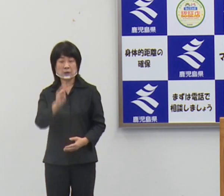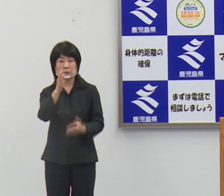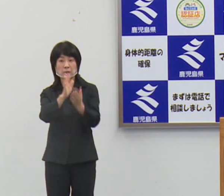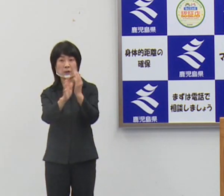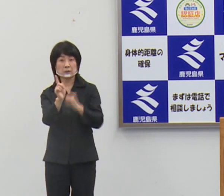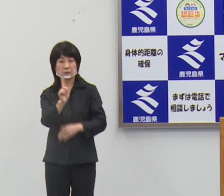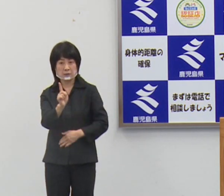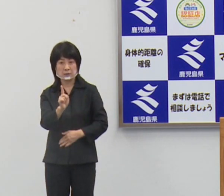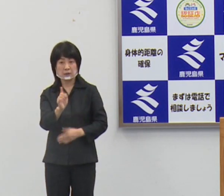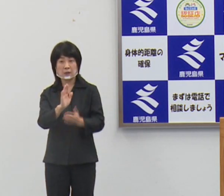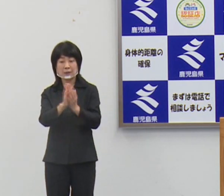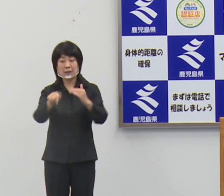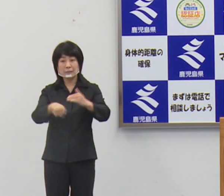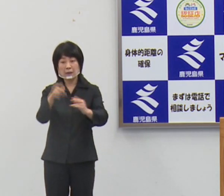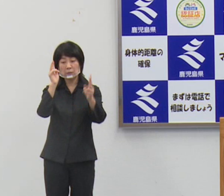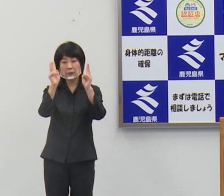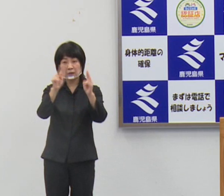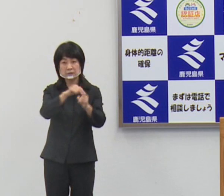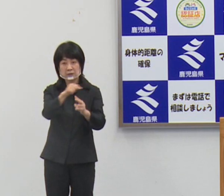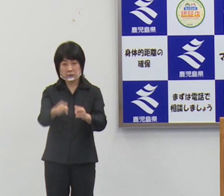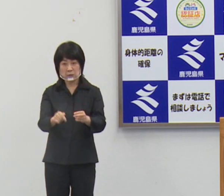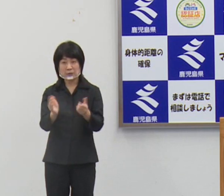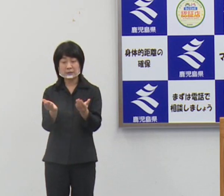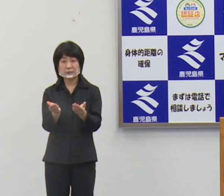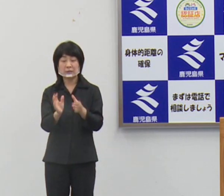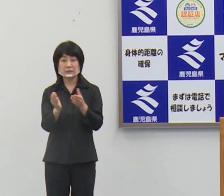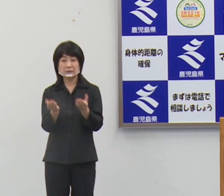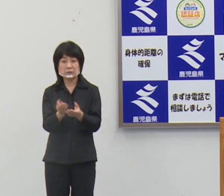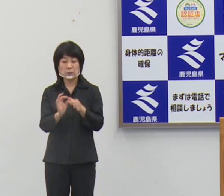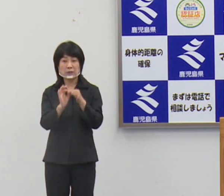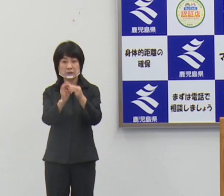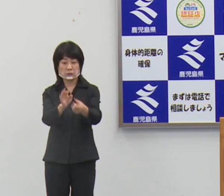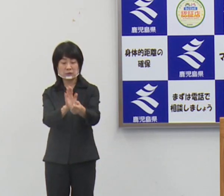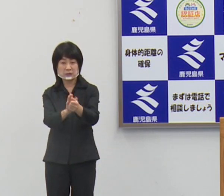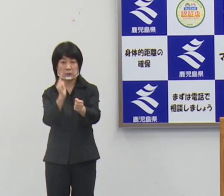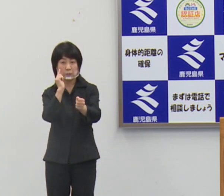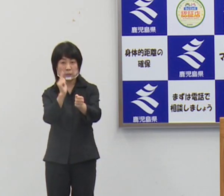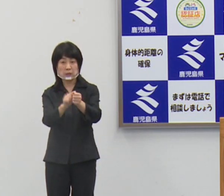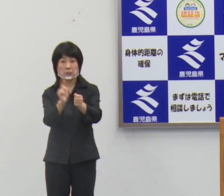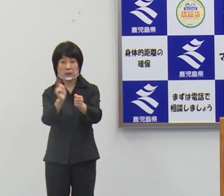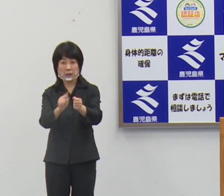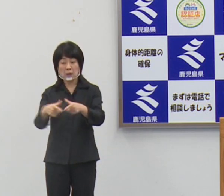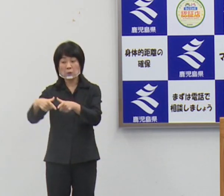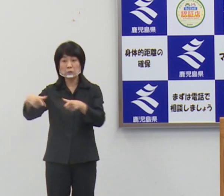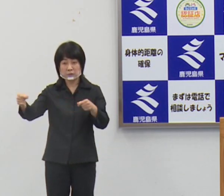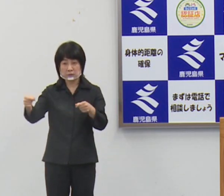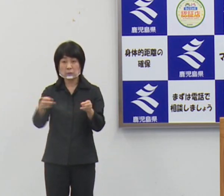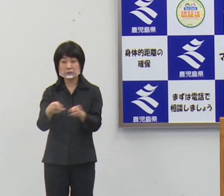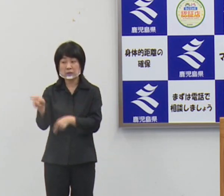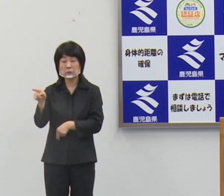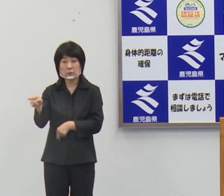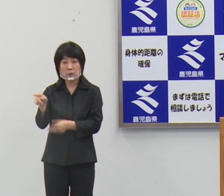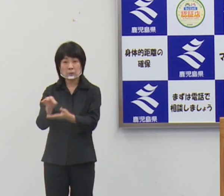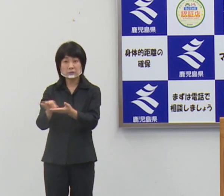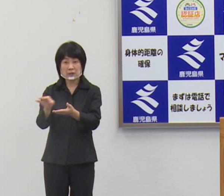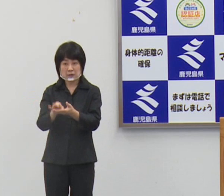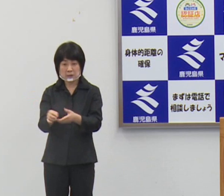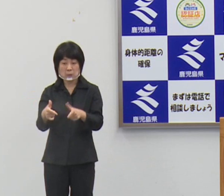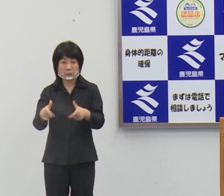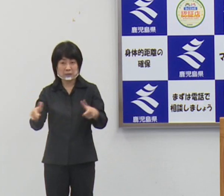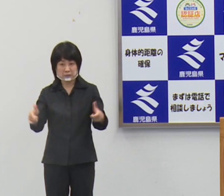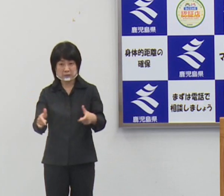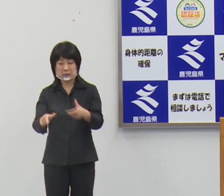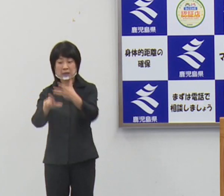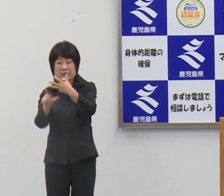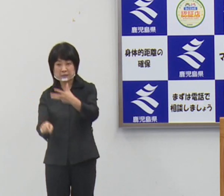ては県内事業者の事業継続を支援するためこの国の制度を拡充をし、8月または9